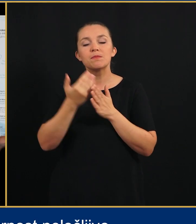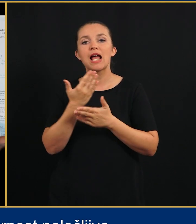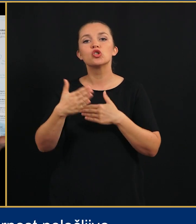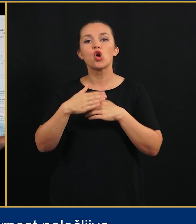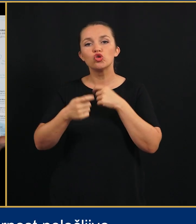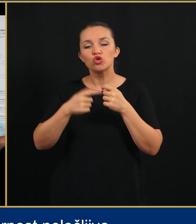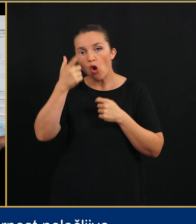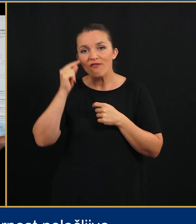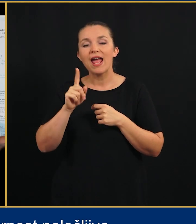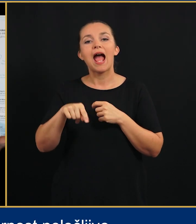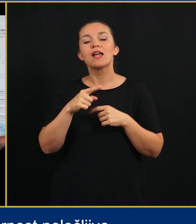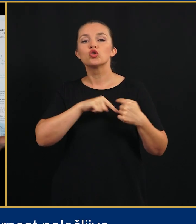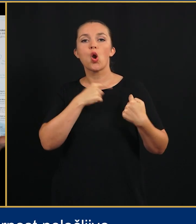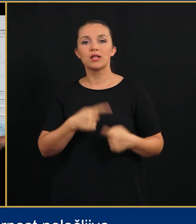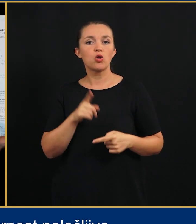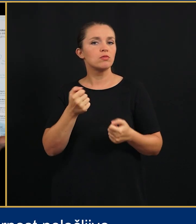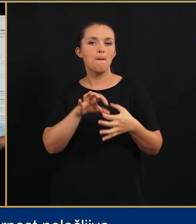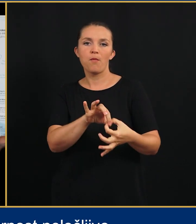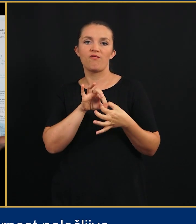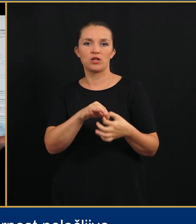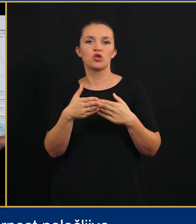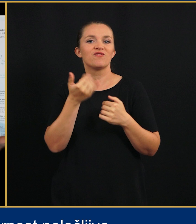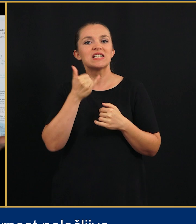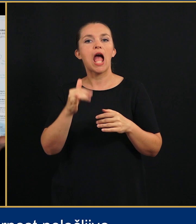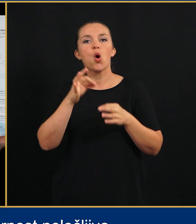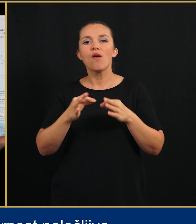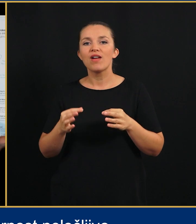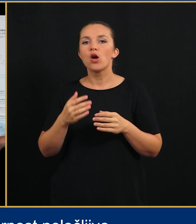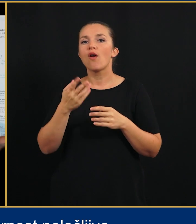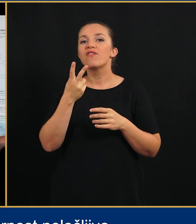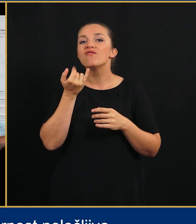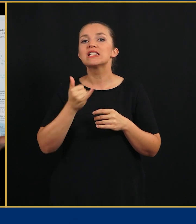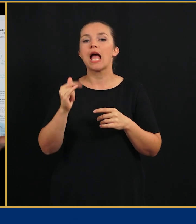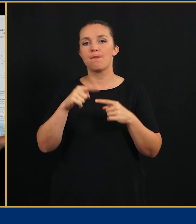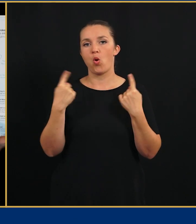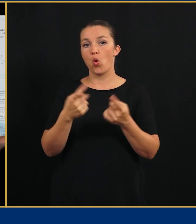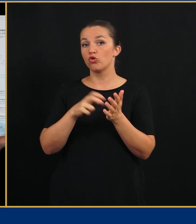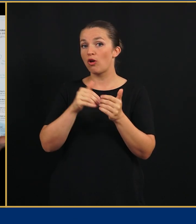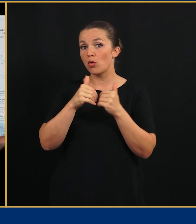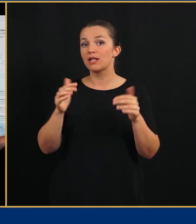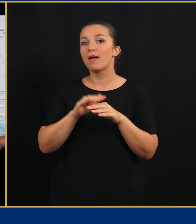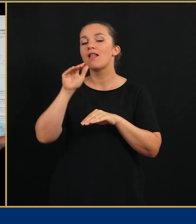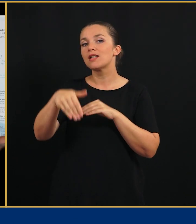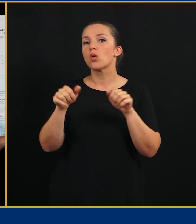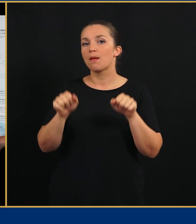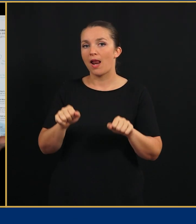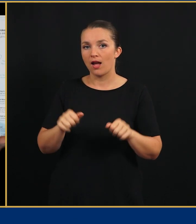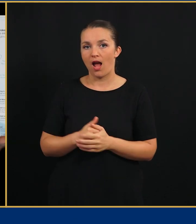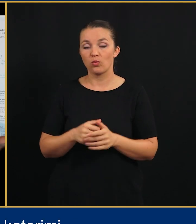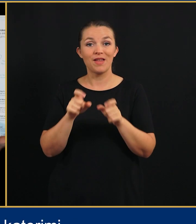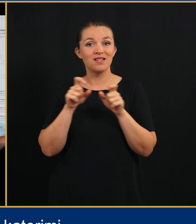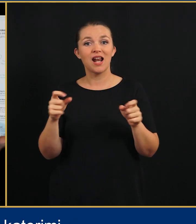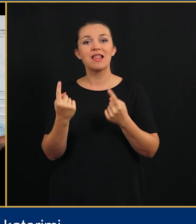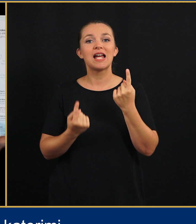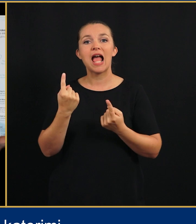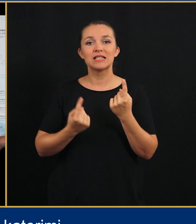za sočloveka in solidarnost neločljivo povezani z vsako vero v vsakem okolju, še posebej na Zahodnem Balkanu.